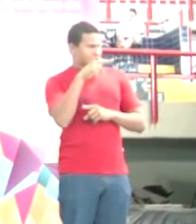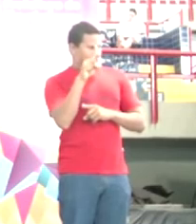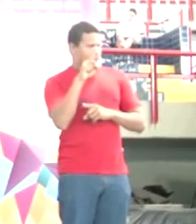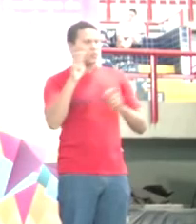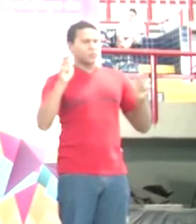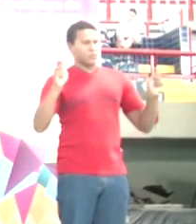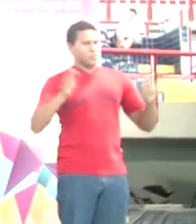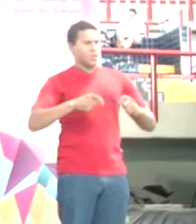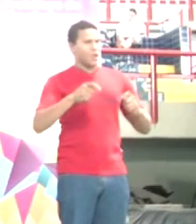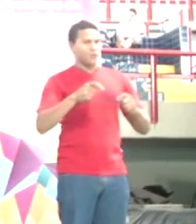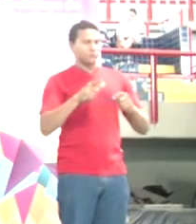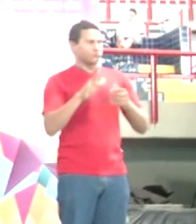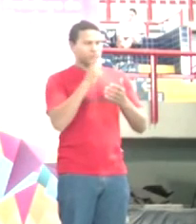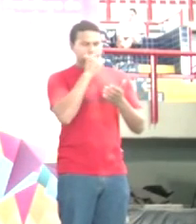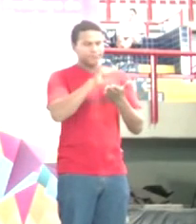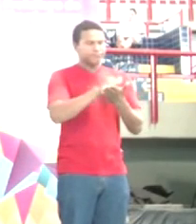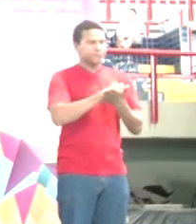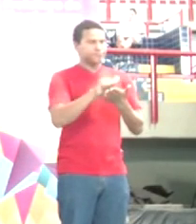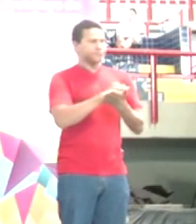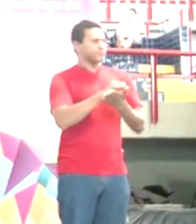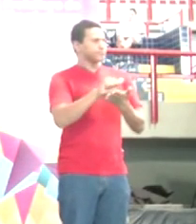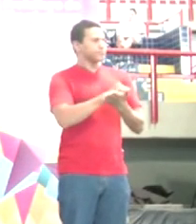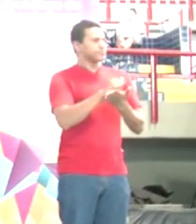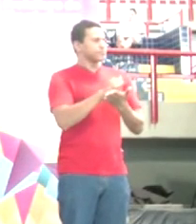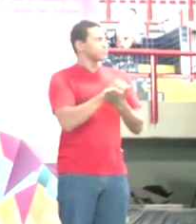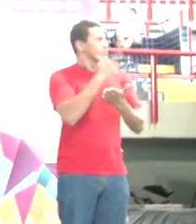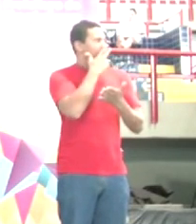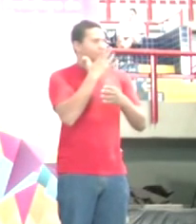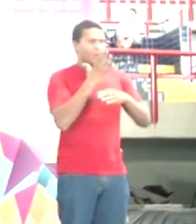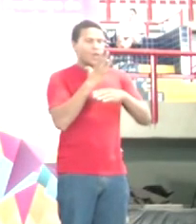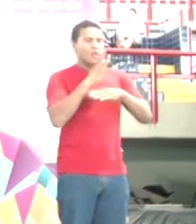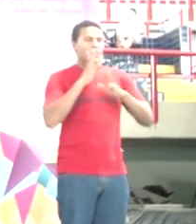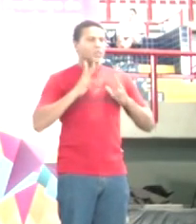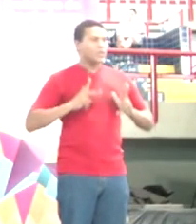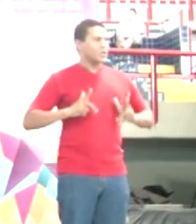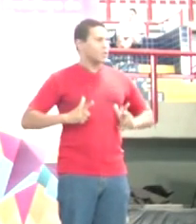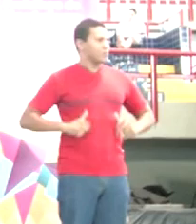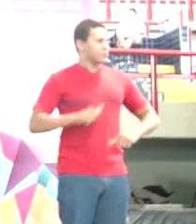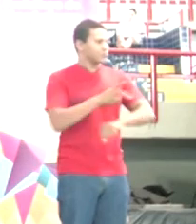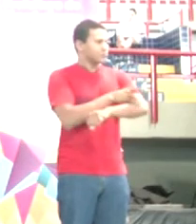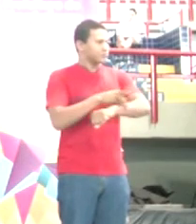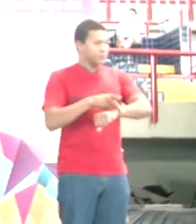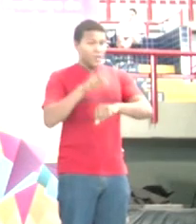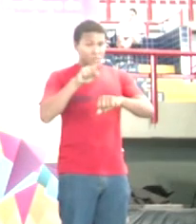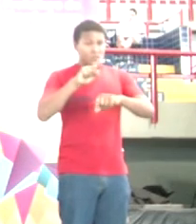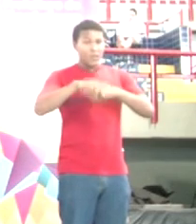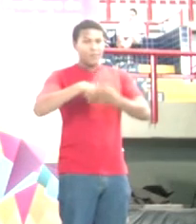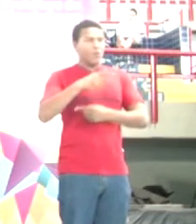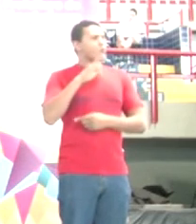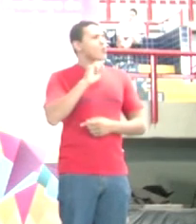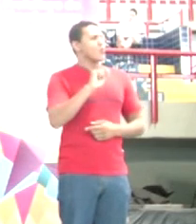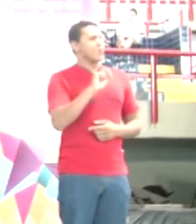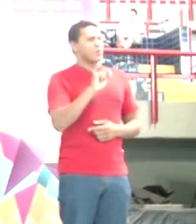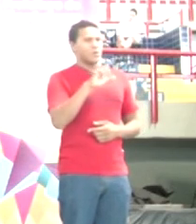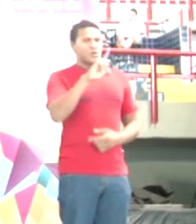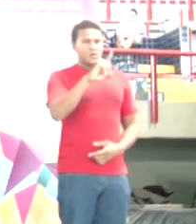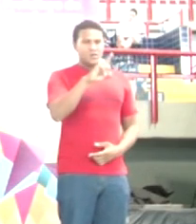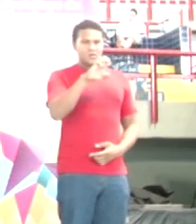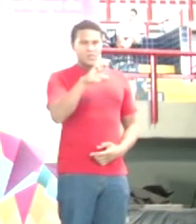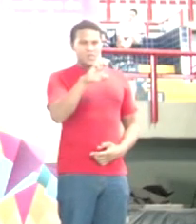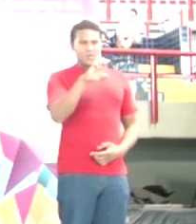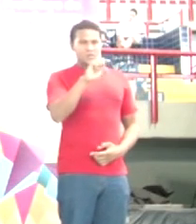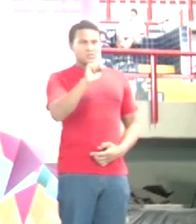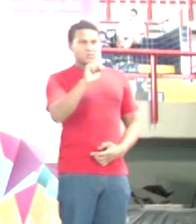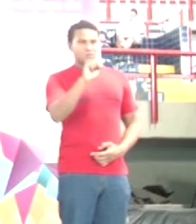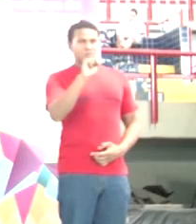conhecido como dessulfurização. Já falei com vocês sobre isso hoje. Dessulfurização é a